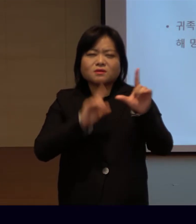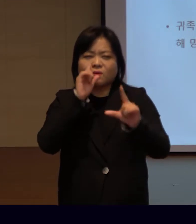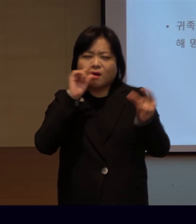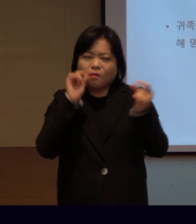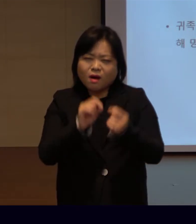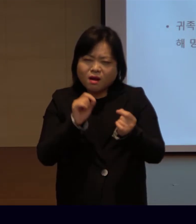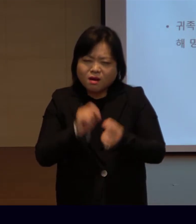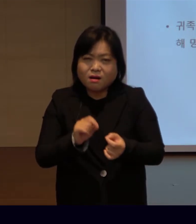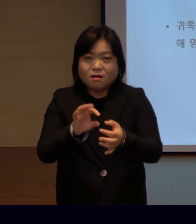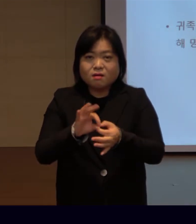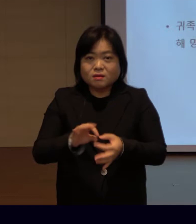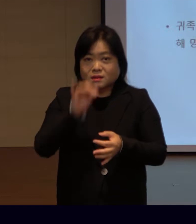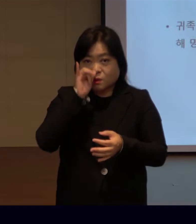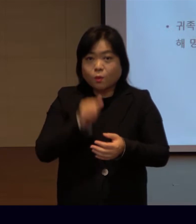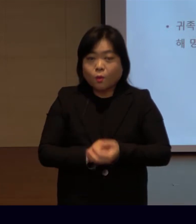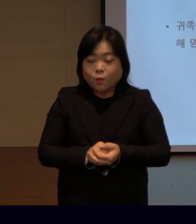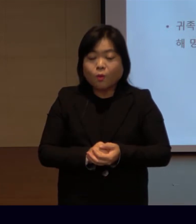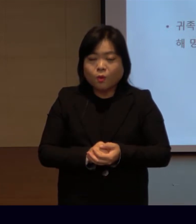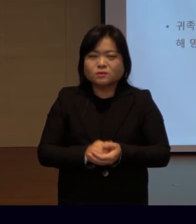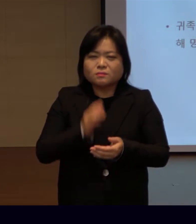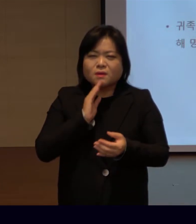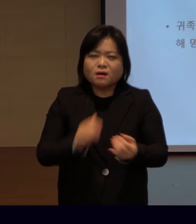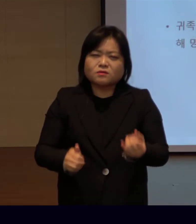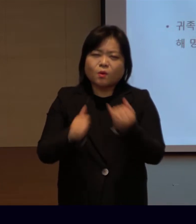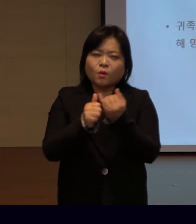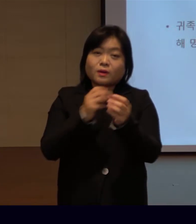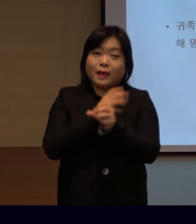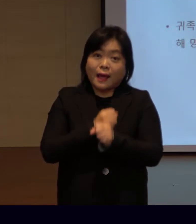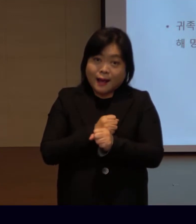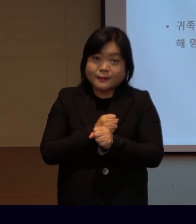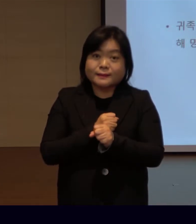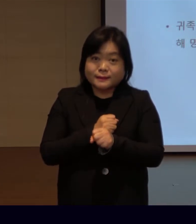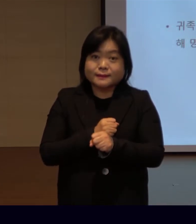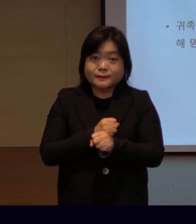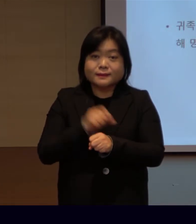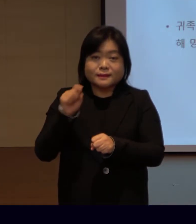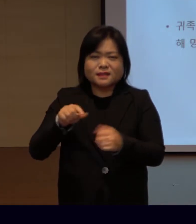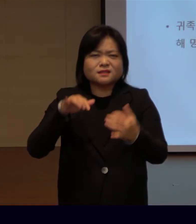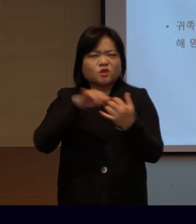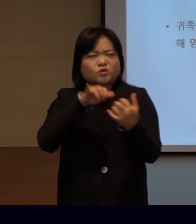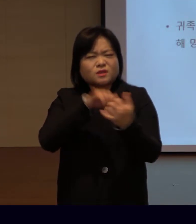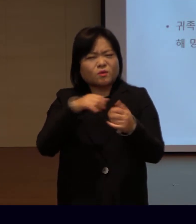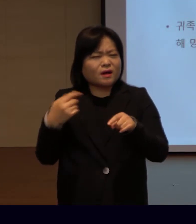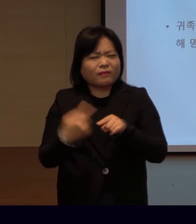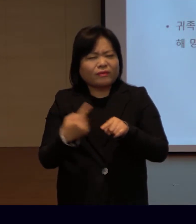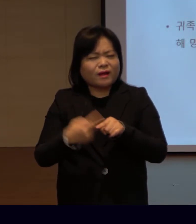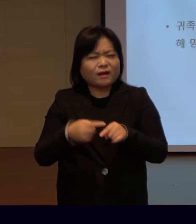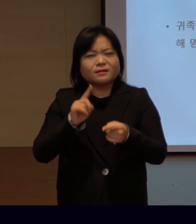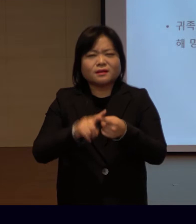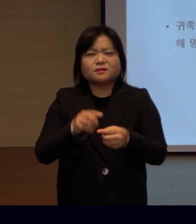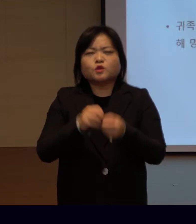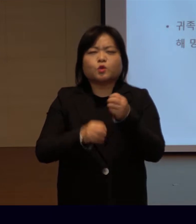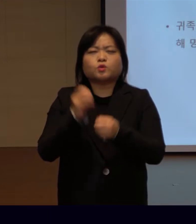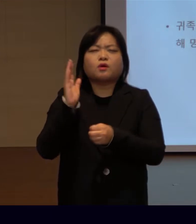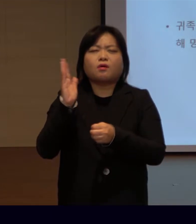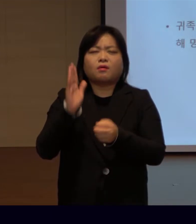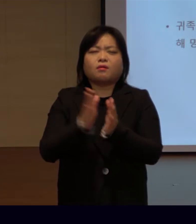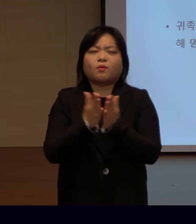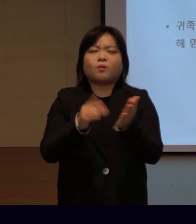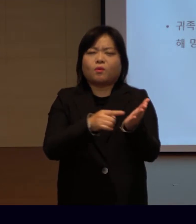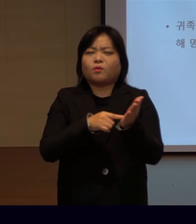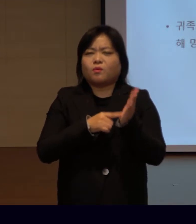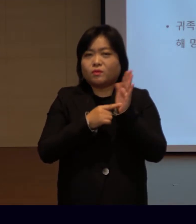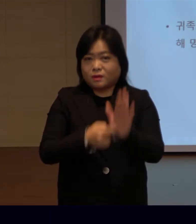관련이 있었고 막 정말 결혼 계약이라는 것이 전쟁터라는 것을 이 소설을 통해서 보여주죠.